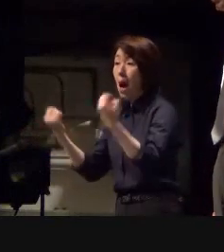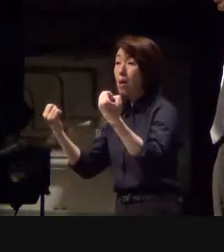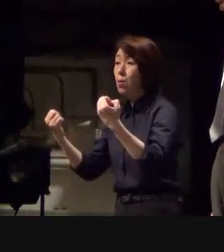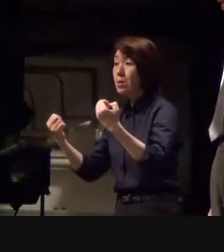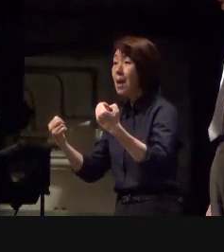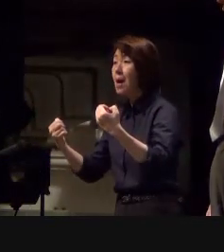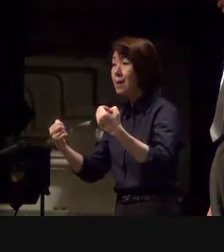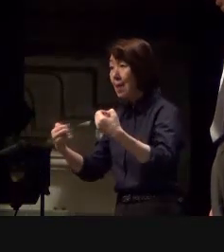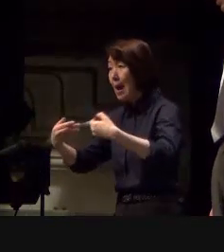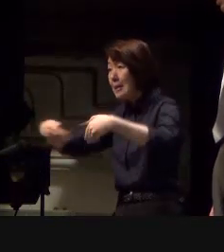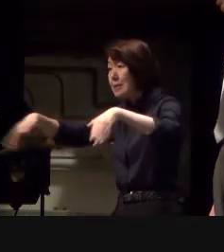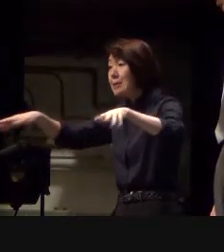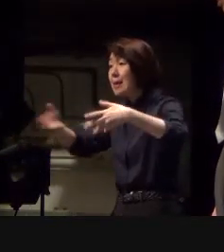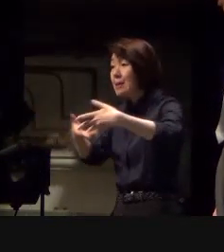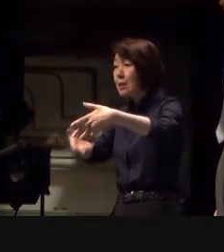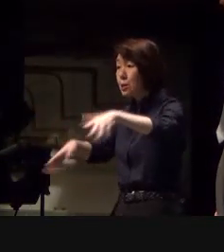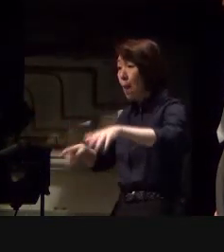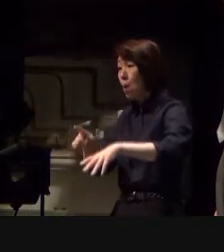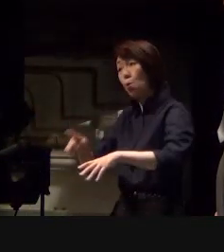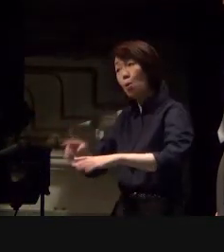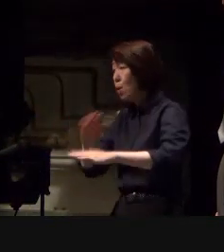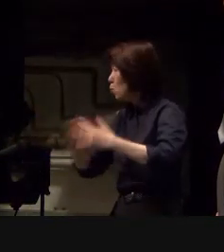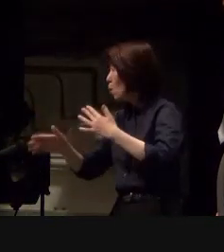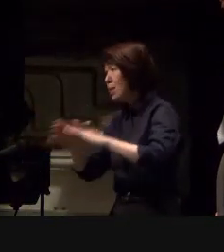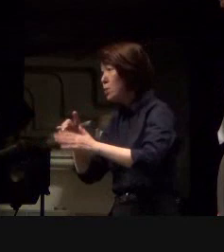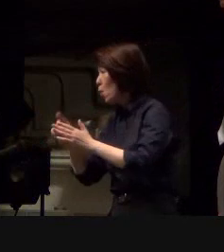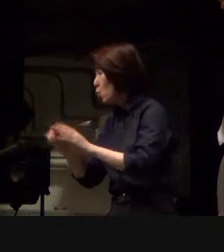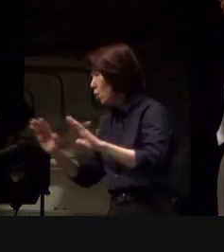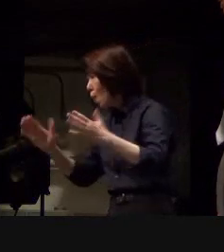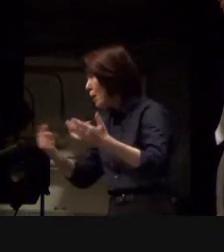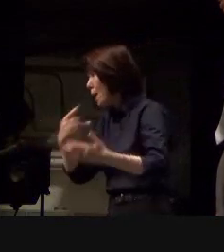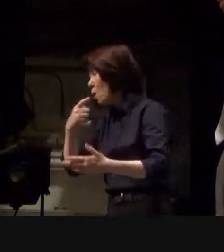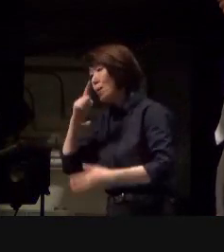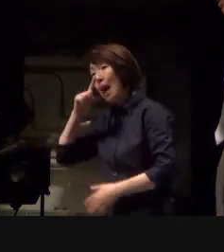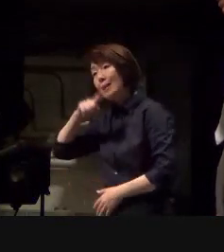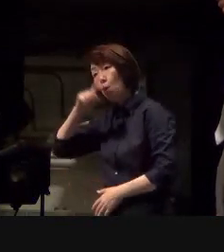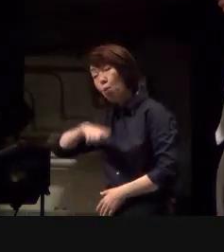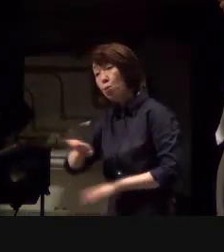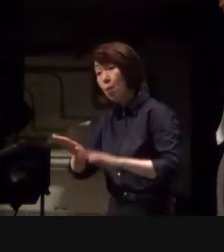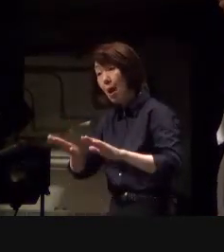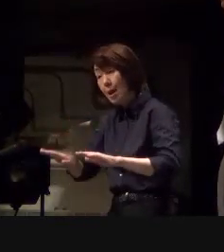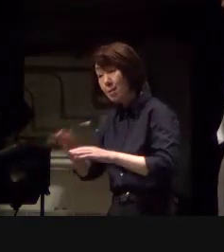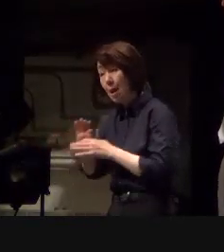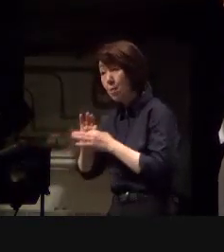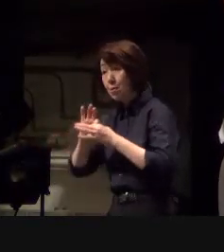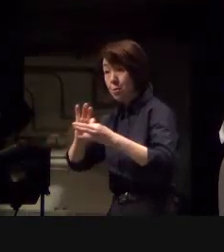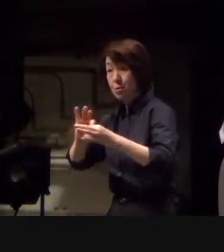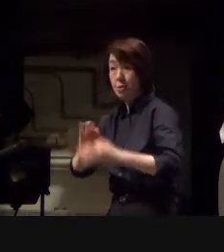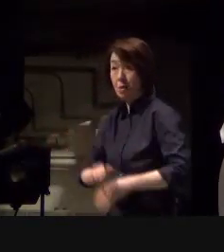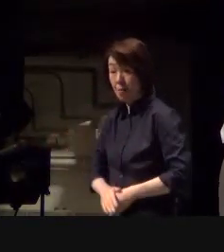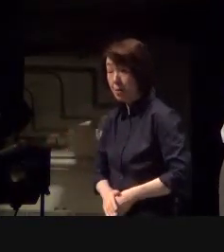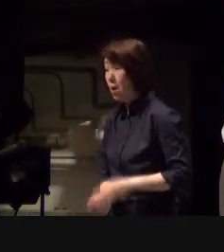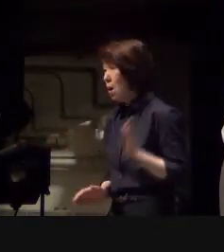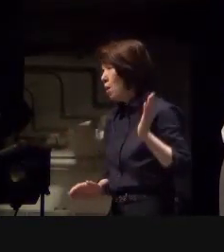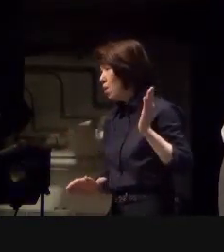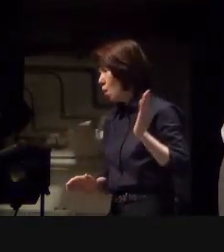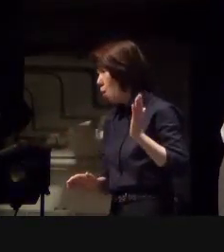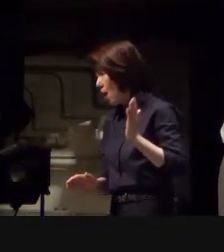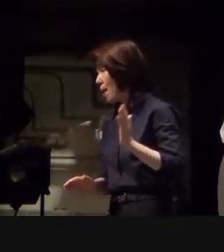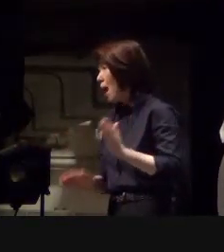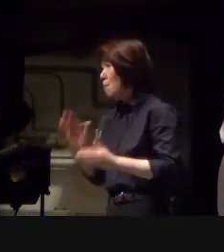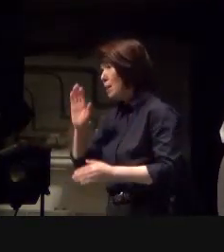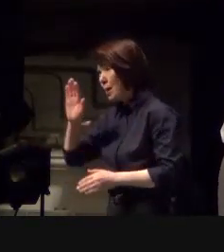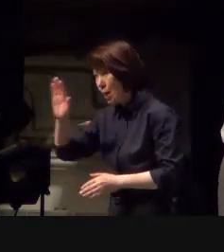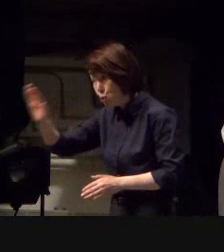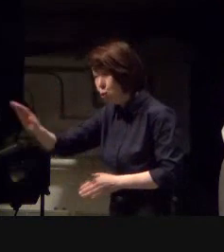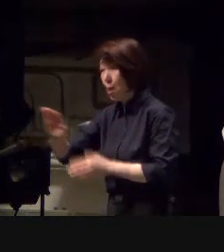まうという、こんなことは戦争が起きても起きないというぐらいひどいことが今現在続いている。そしてこれがまた何十